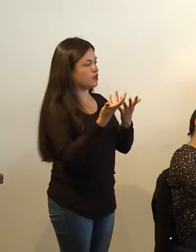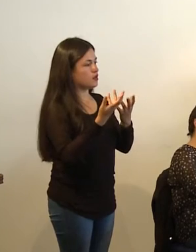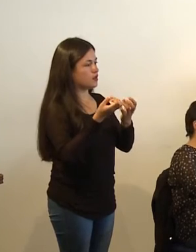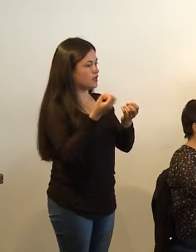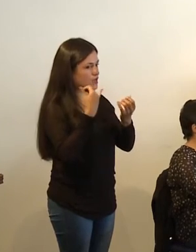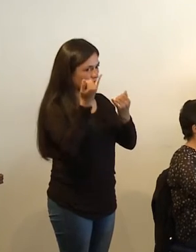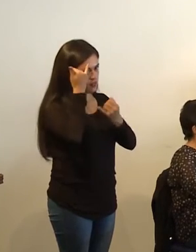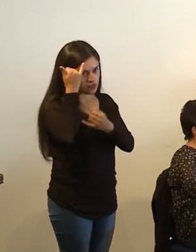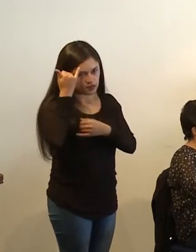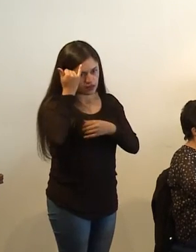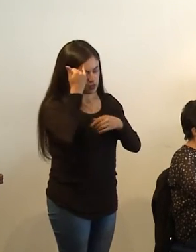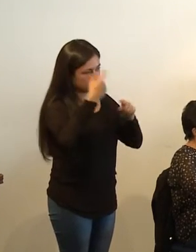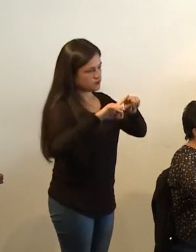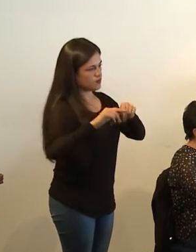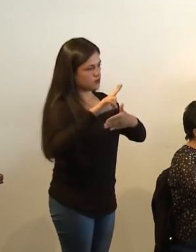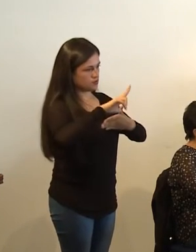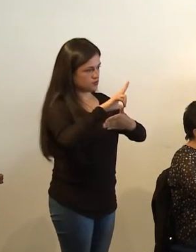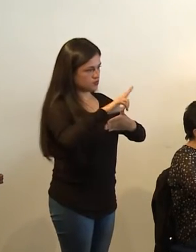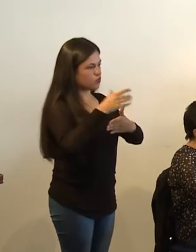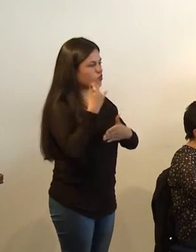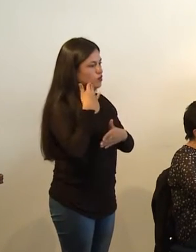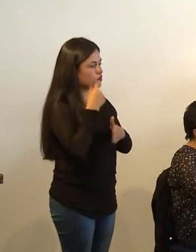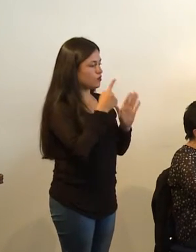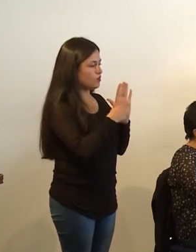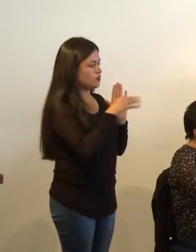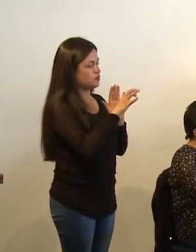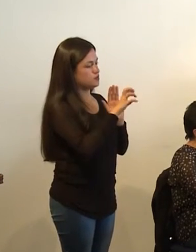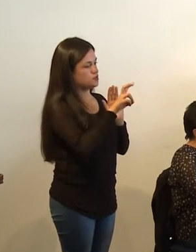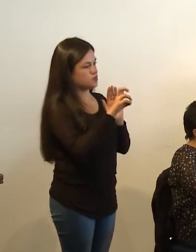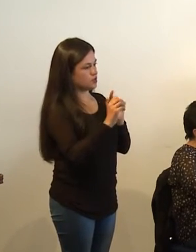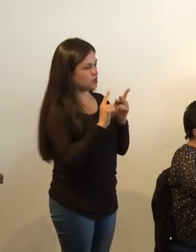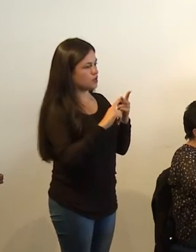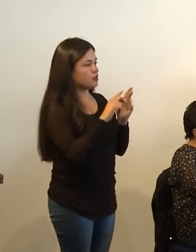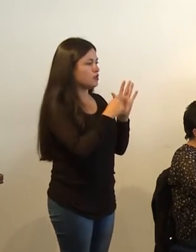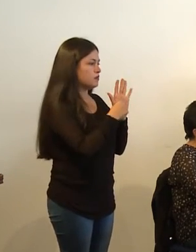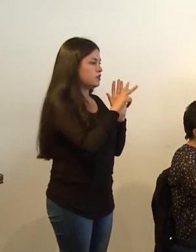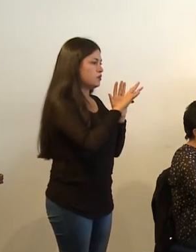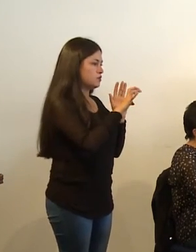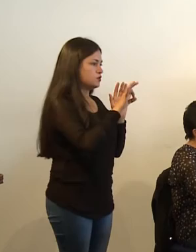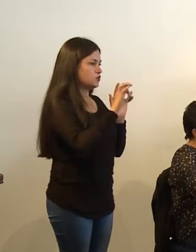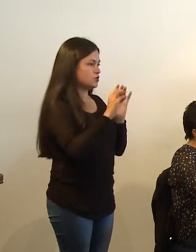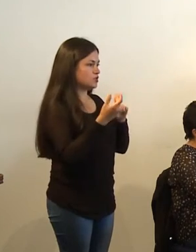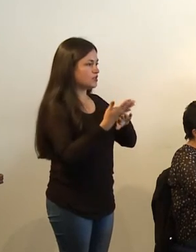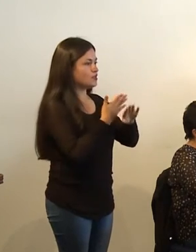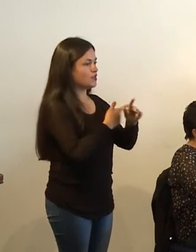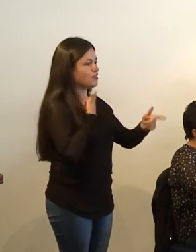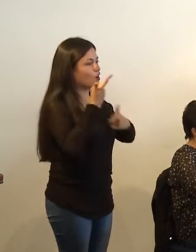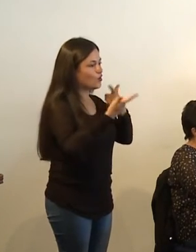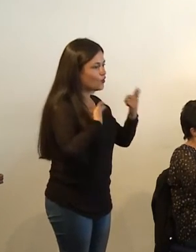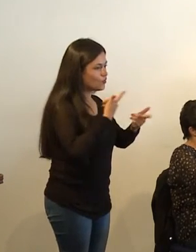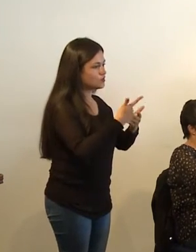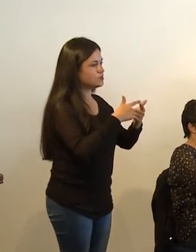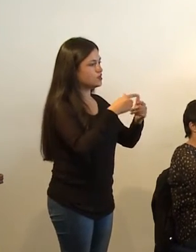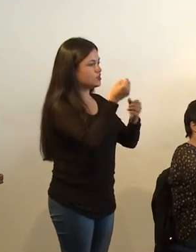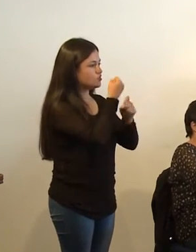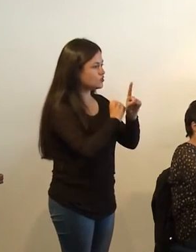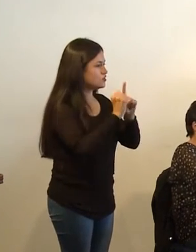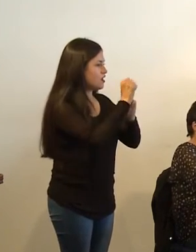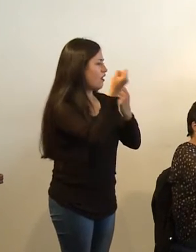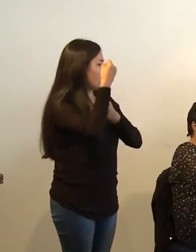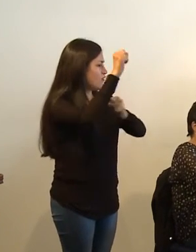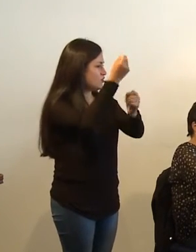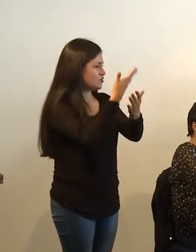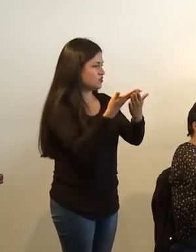de esas ideas en América Latina en los años 70, 80, en un contexto de luchas sociales, por decir, llamar hoy clásicas, viene toda